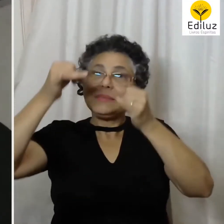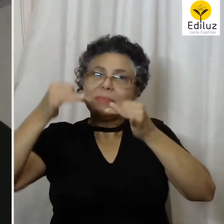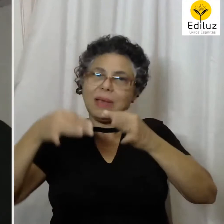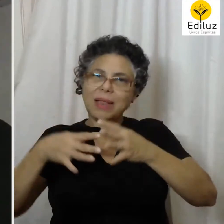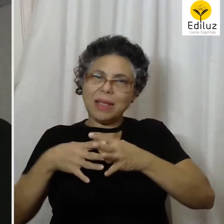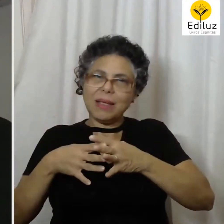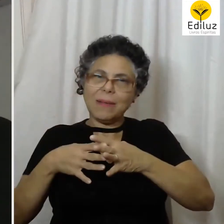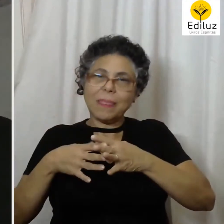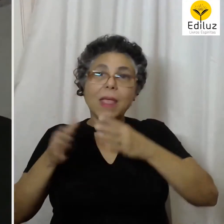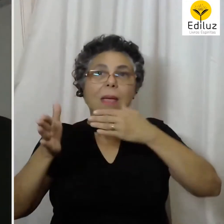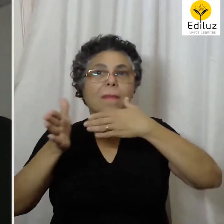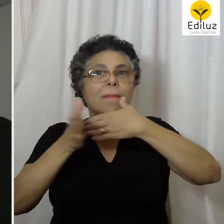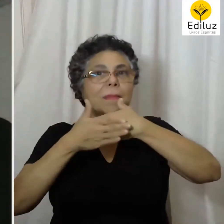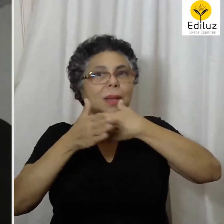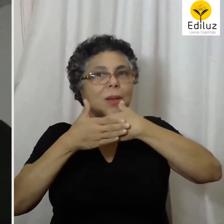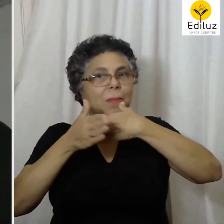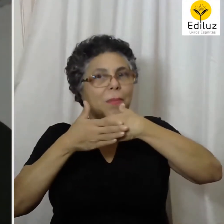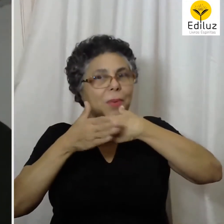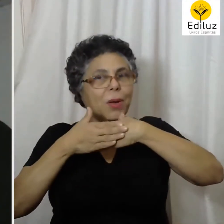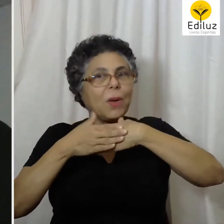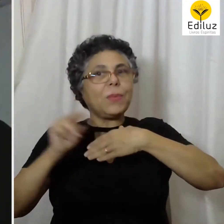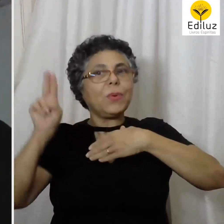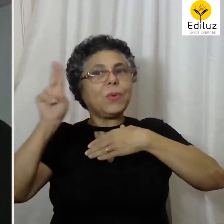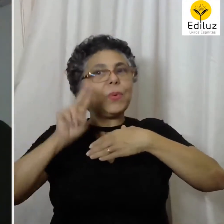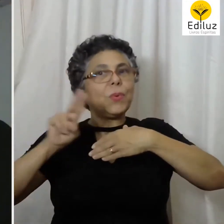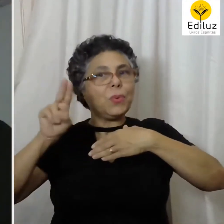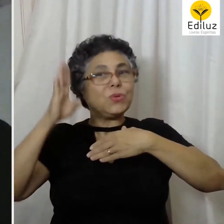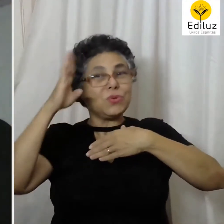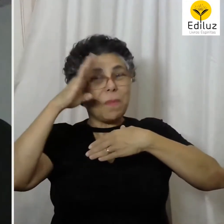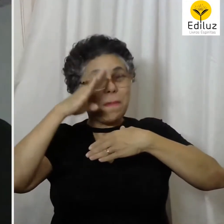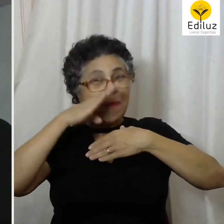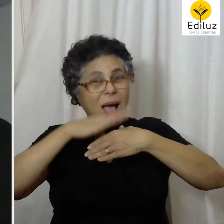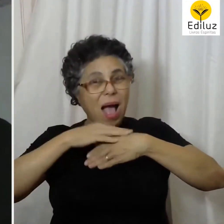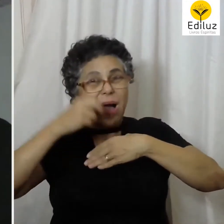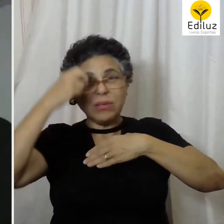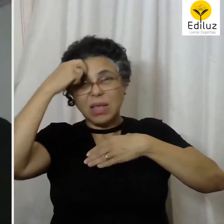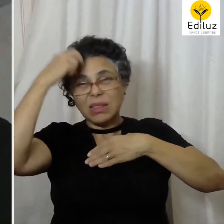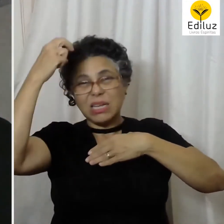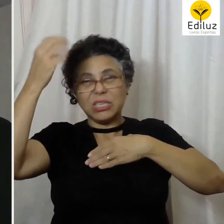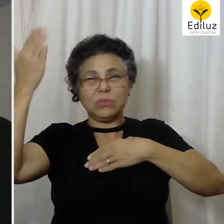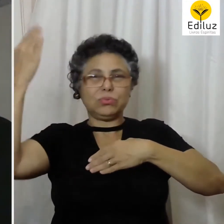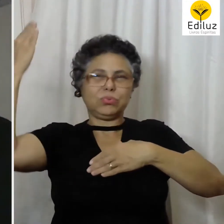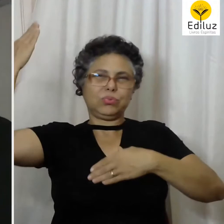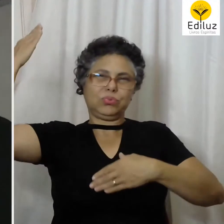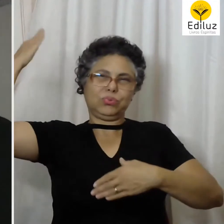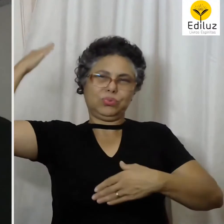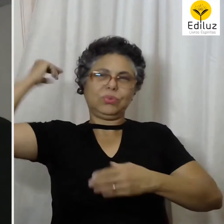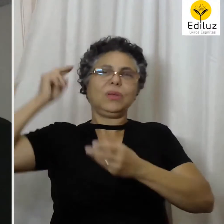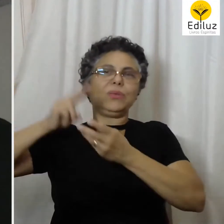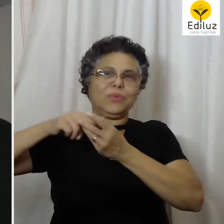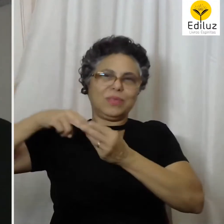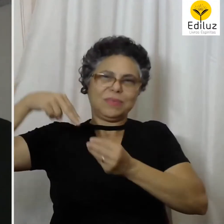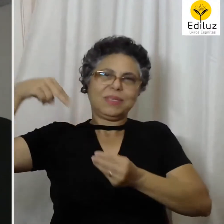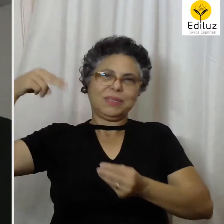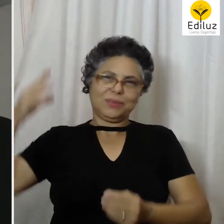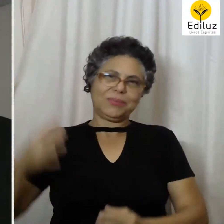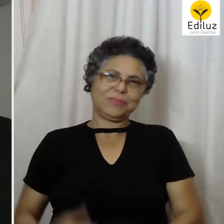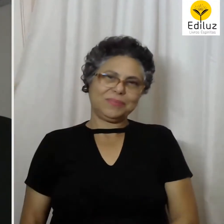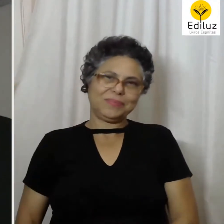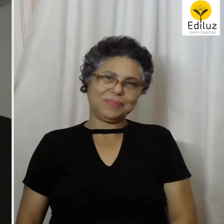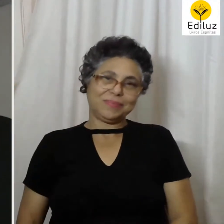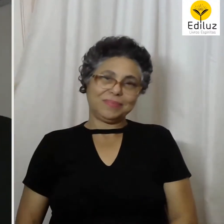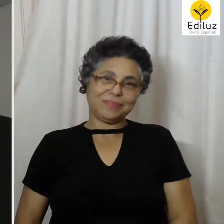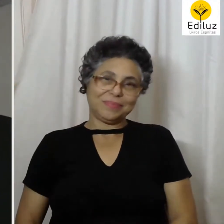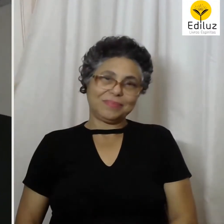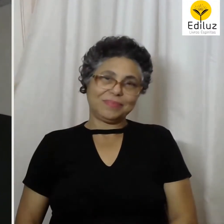pelo próprio mau uso da inteligência em algum momento da história do espírito. Né?